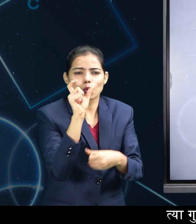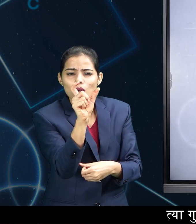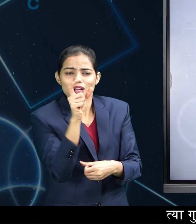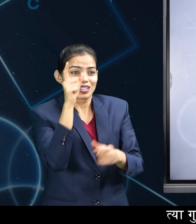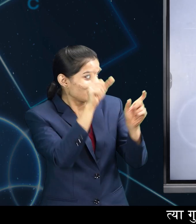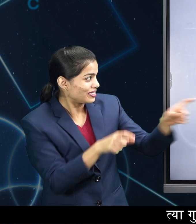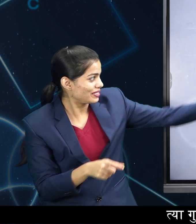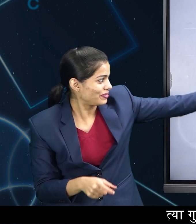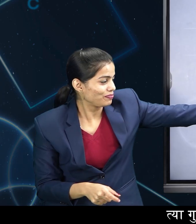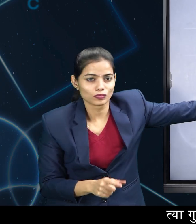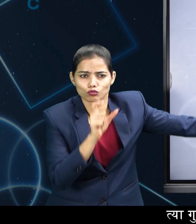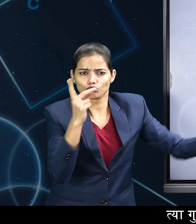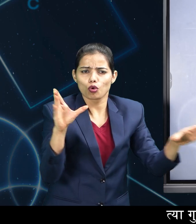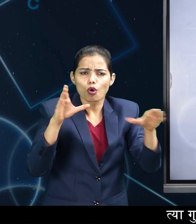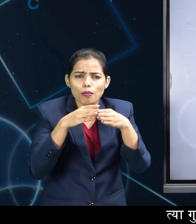लिहा.